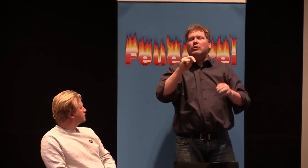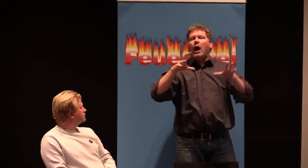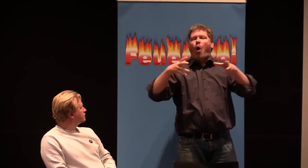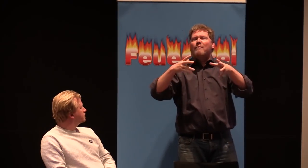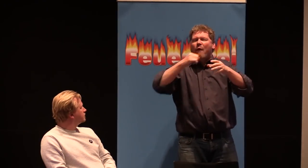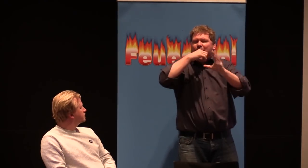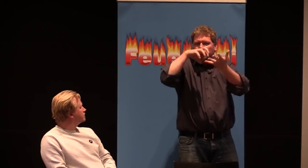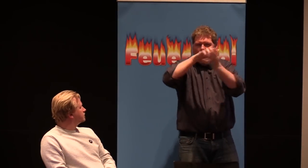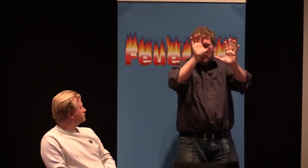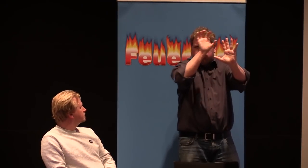man ansprechen könnte.